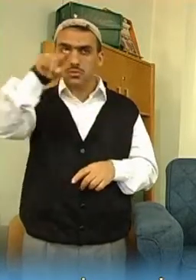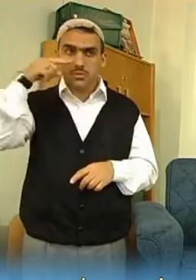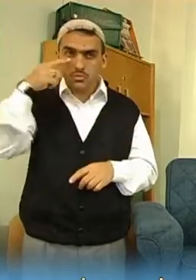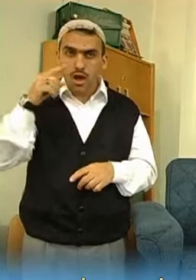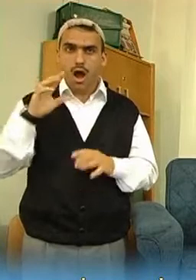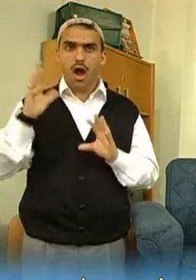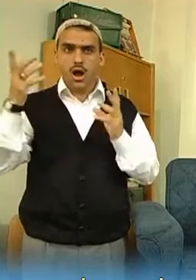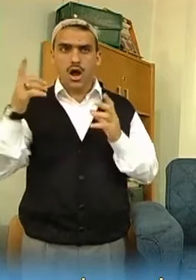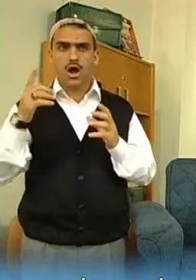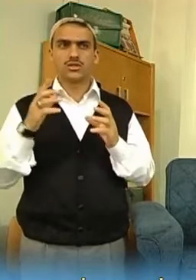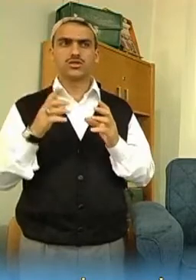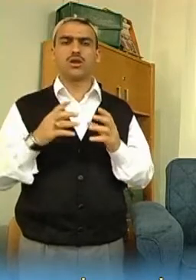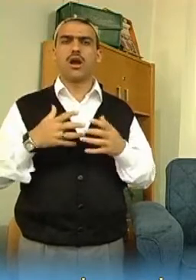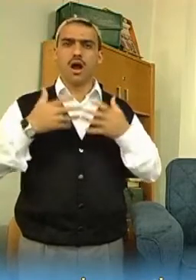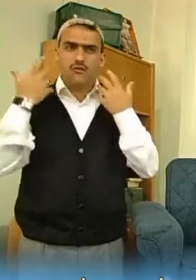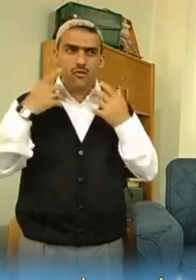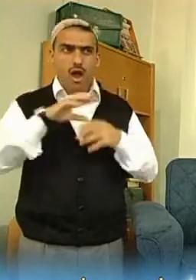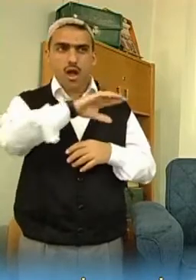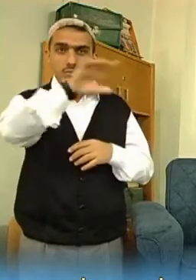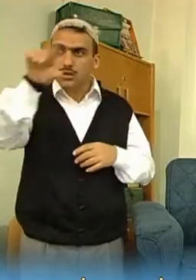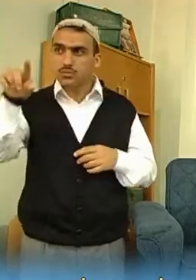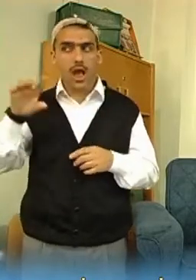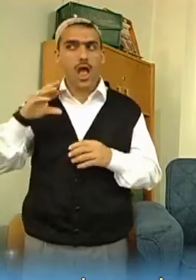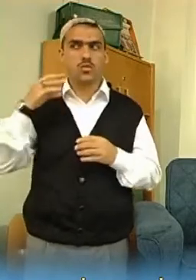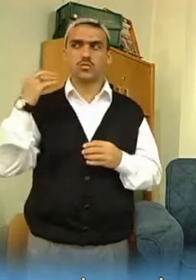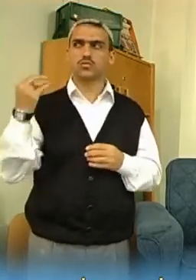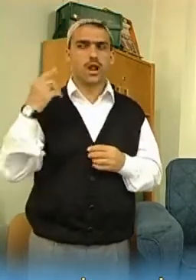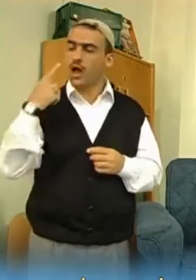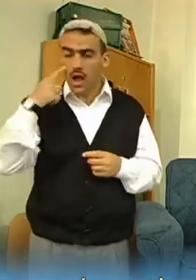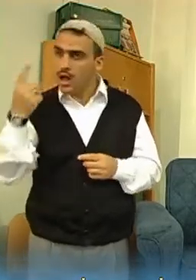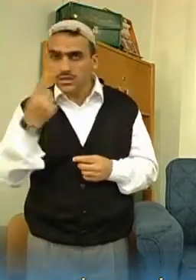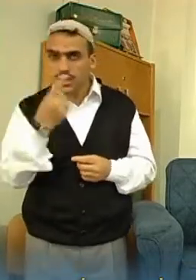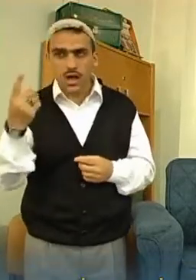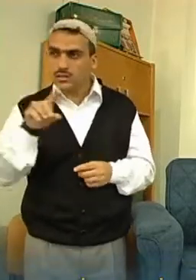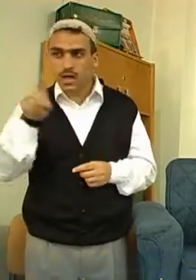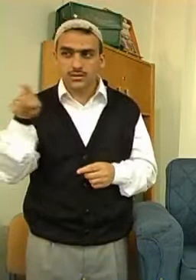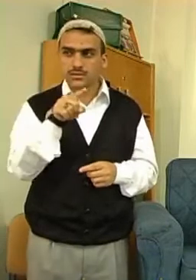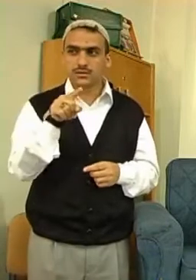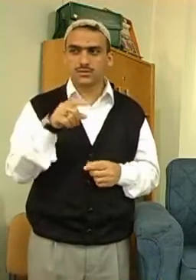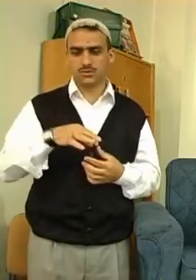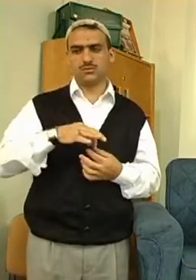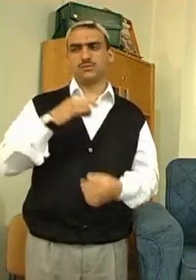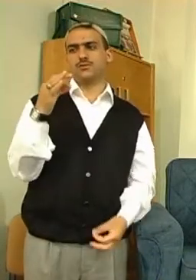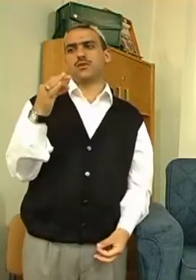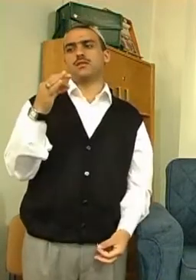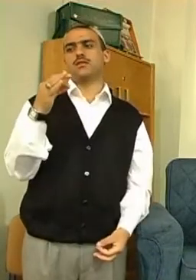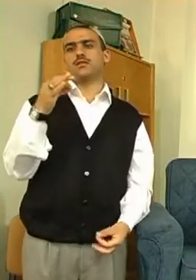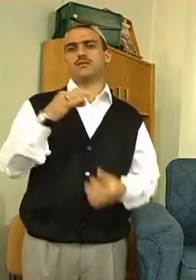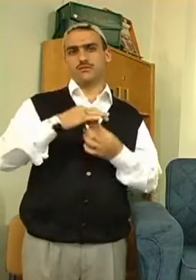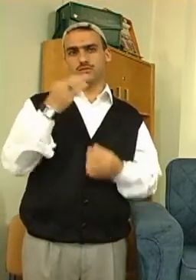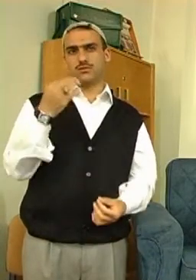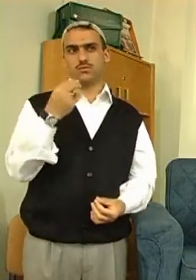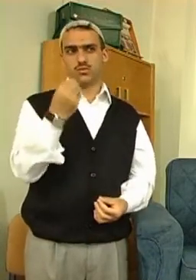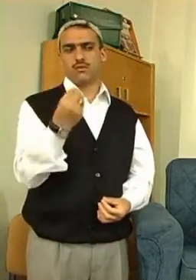peygamberlerde, peygamber içinde peygamberimizde. Onun için muhyi ismi denildi mi, en azami derece peygamberimiz masar. Allah'ın en mükemmel